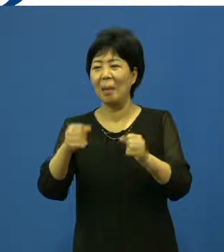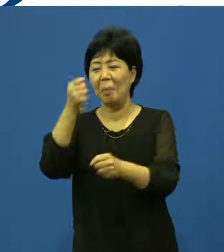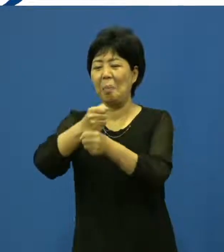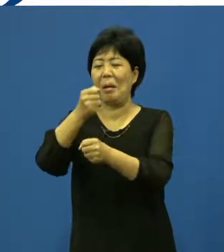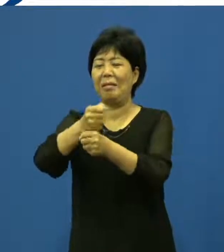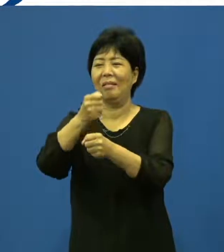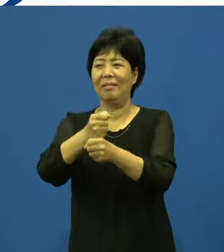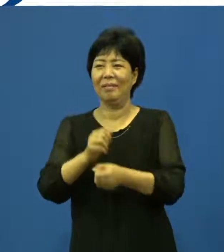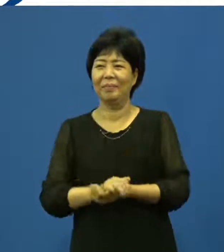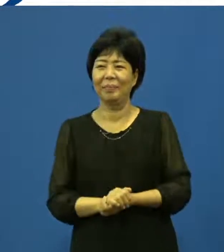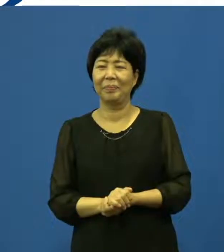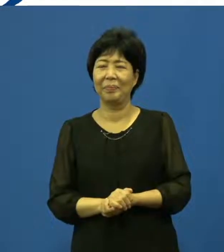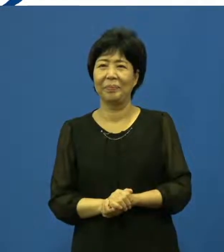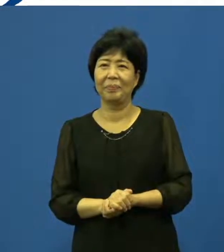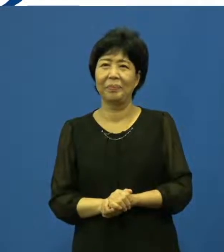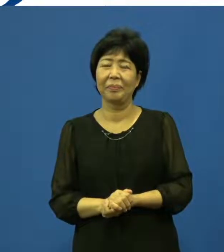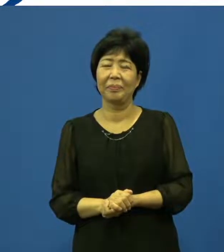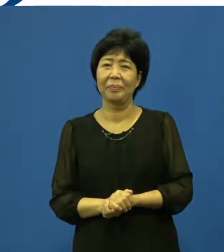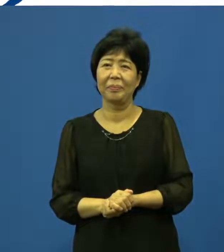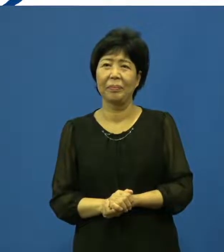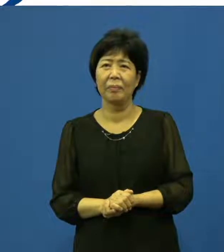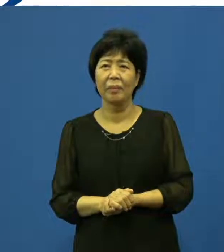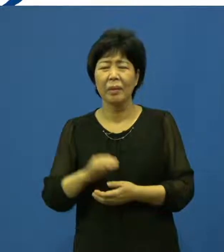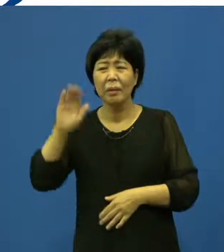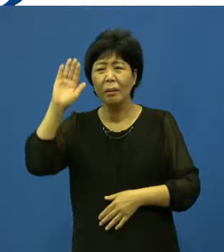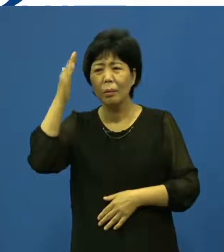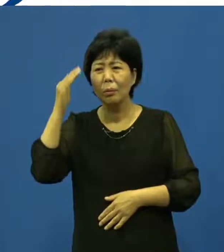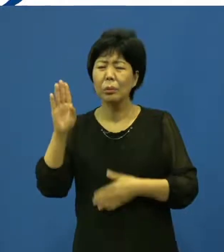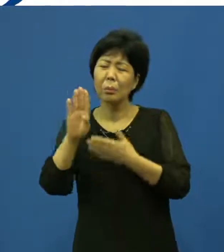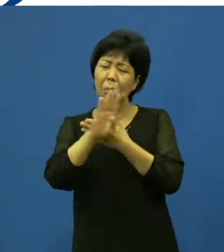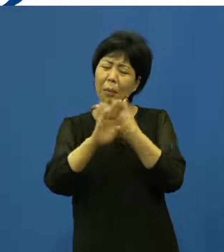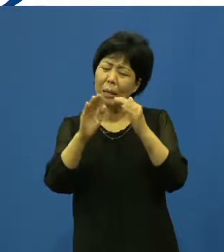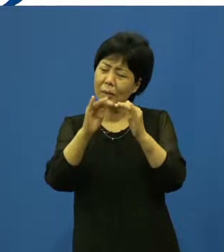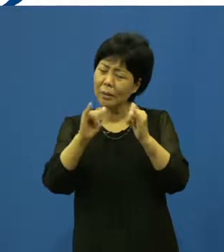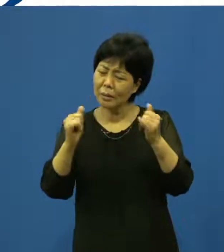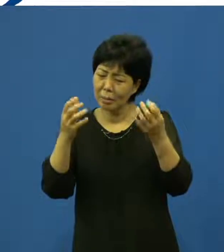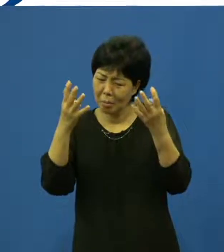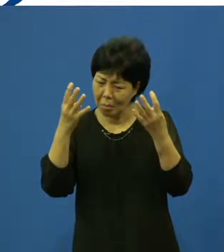그런데 자세히 보면 현대판 바리새인들을 양성하기 쉬운 구조입니다.